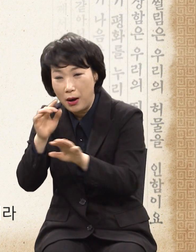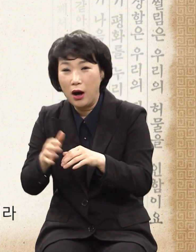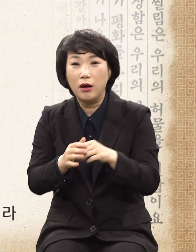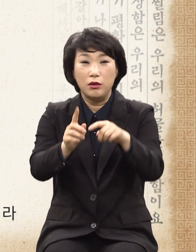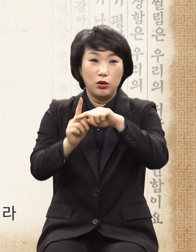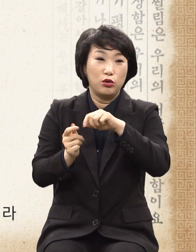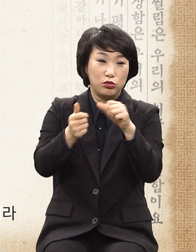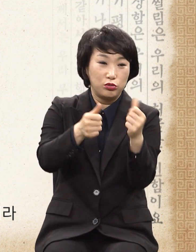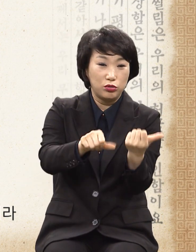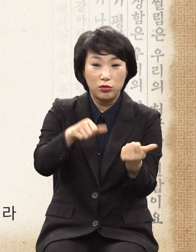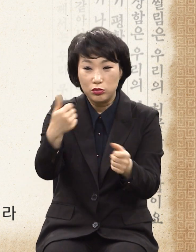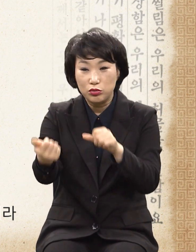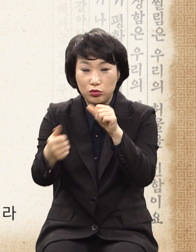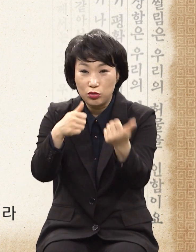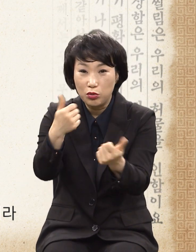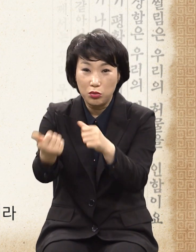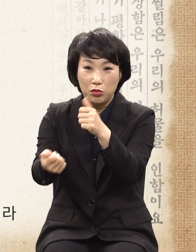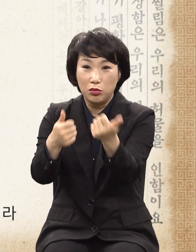죽음 아주